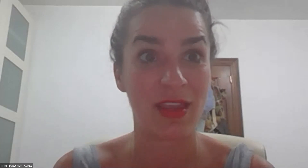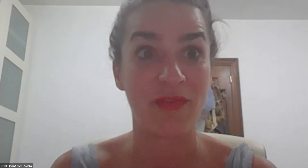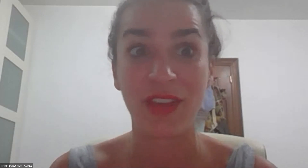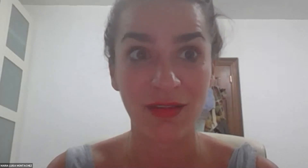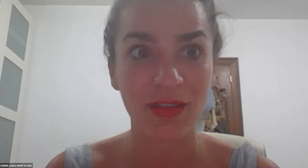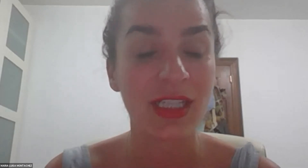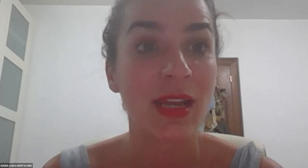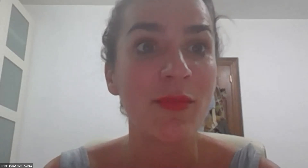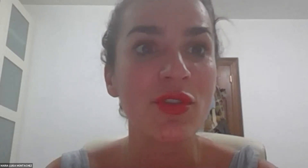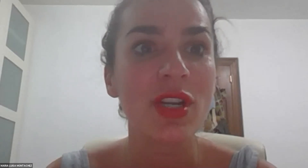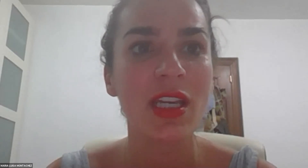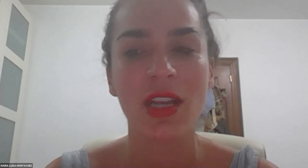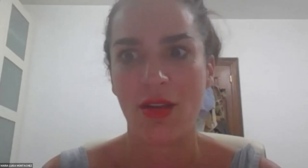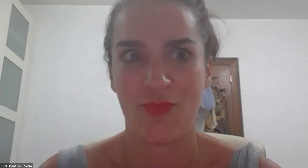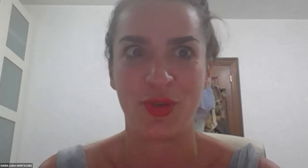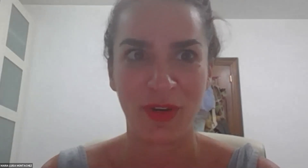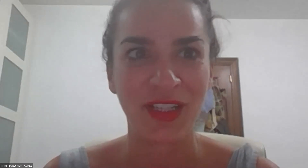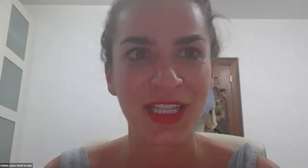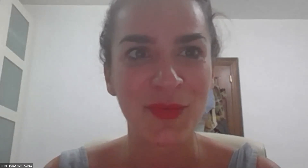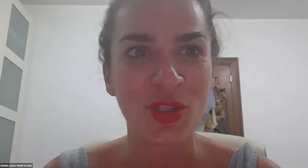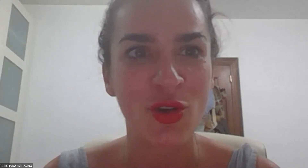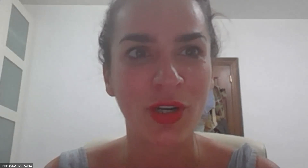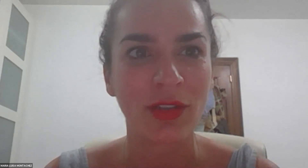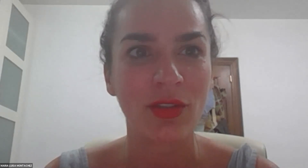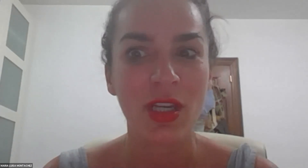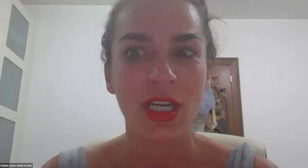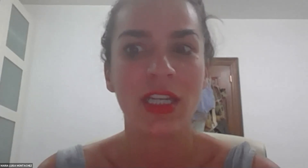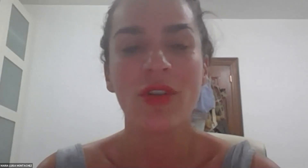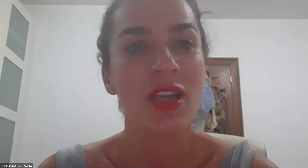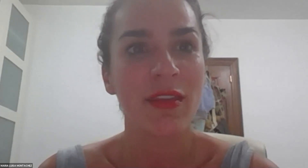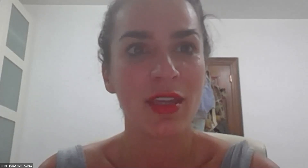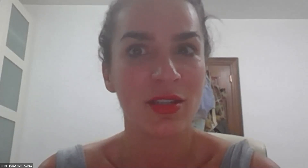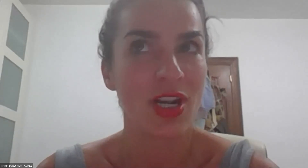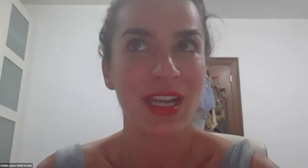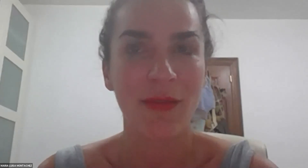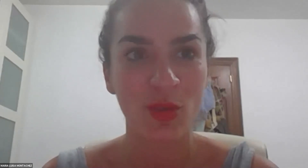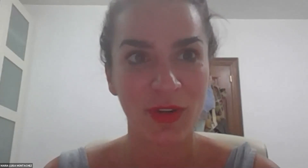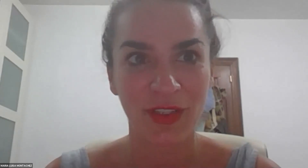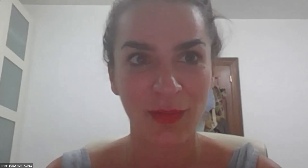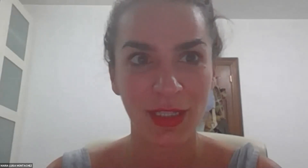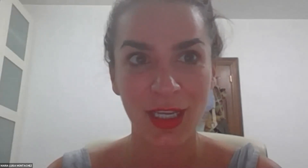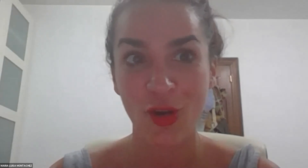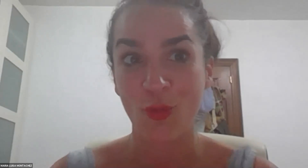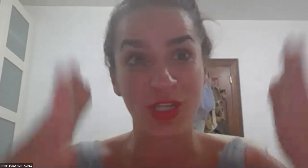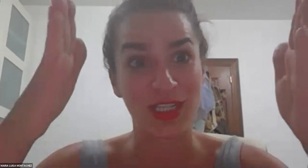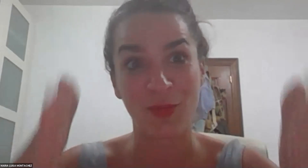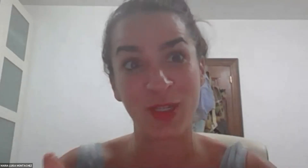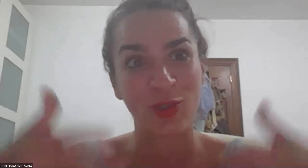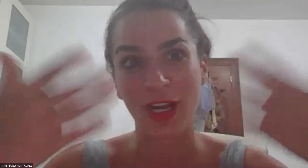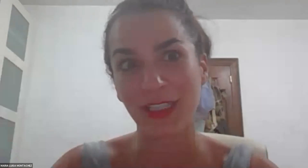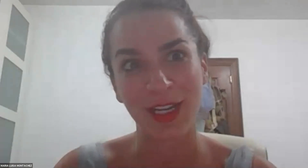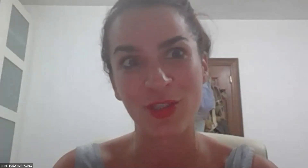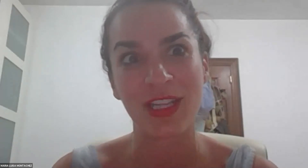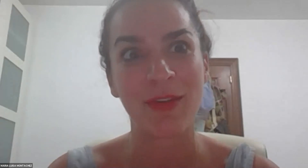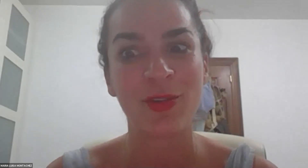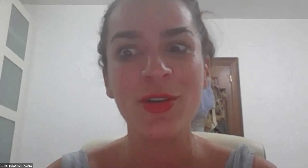te entienda, fin. Si sabemos señas, pues perfectísimo, es lo correcto. Y si no las sabemos perfectamente, como es en este momento